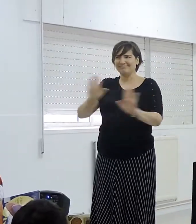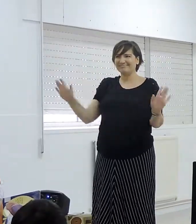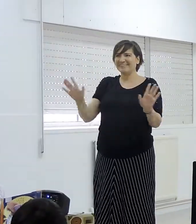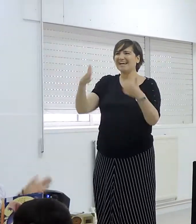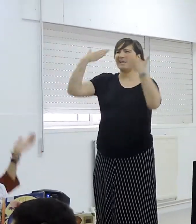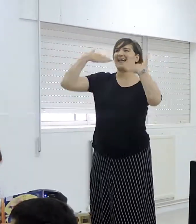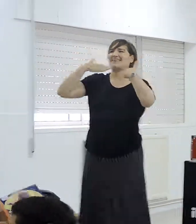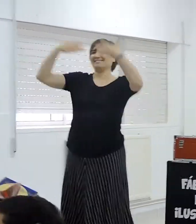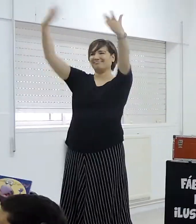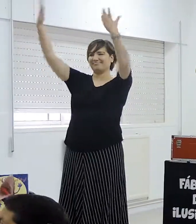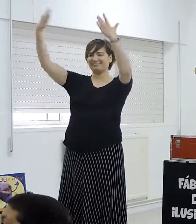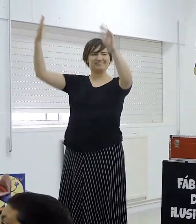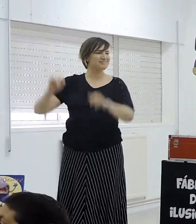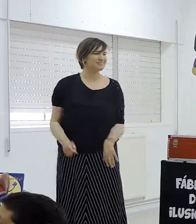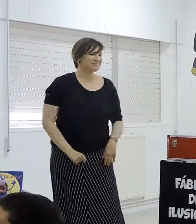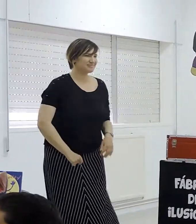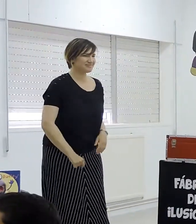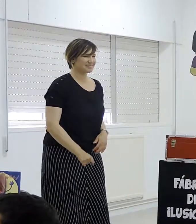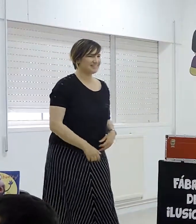Muchas gracias.